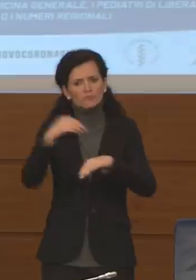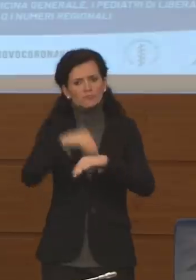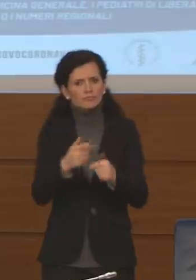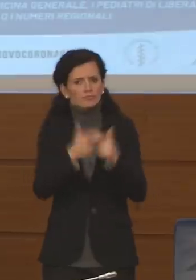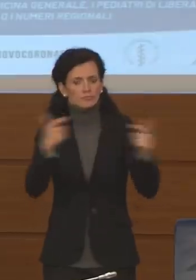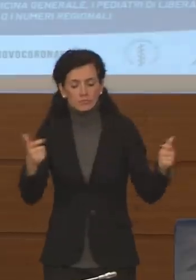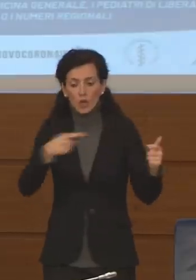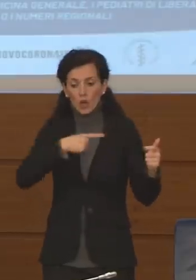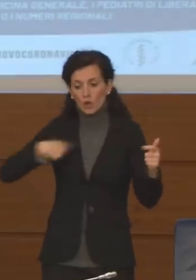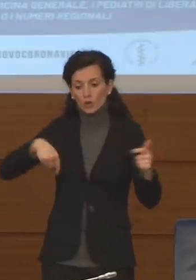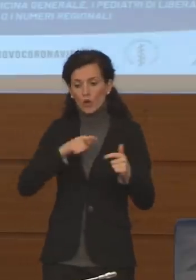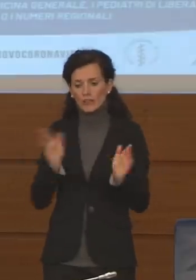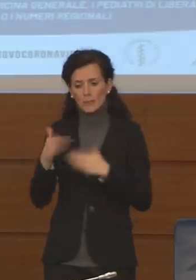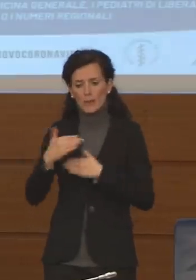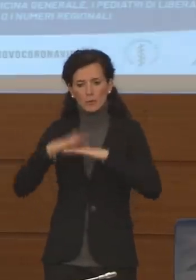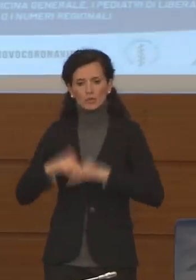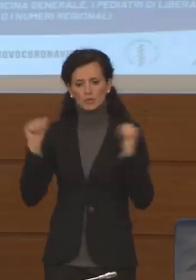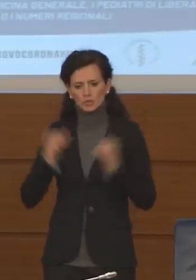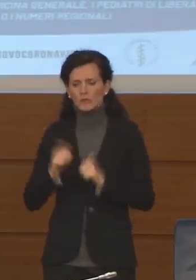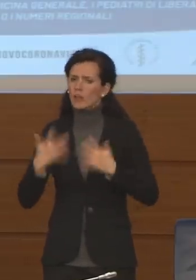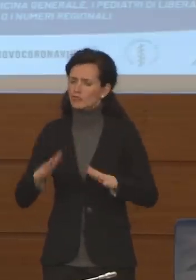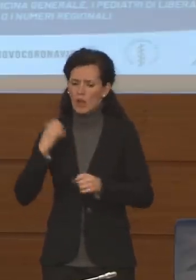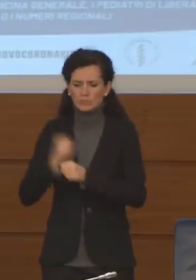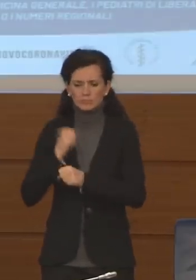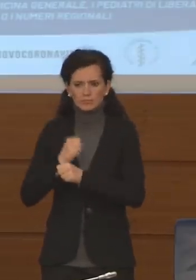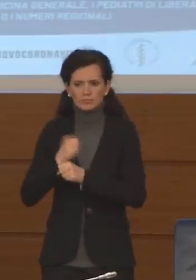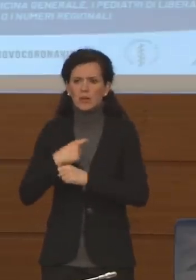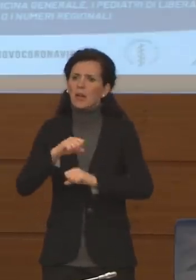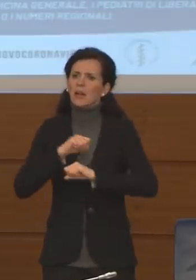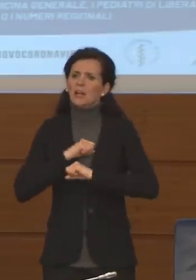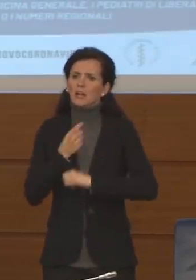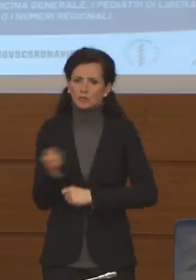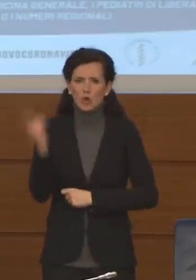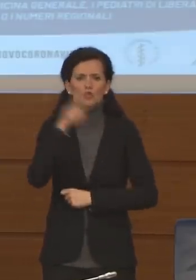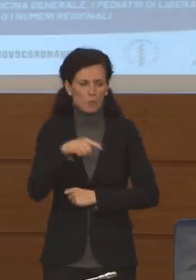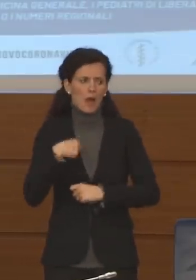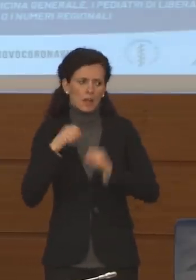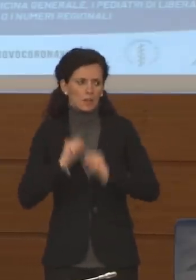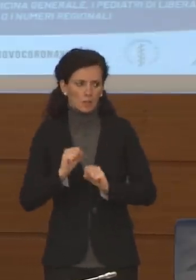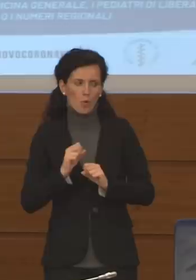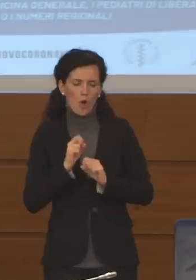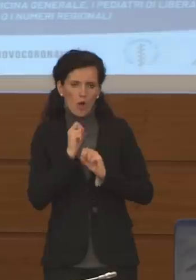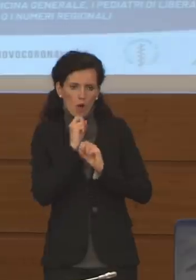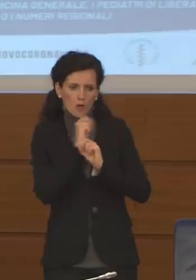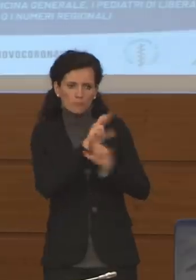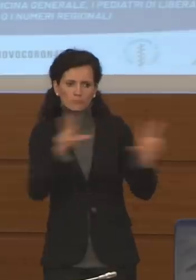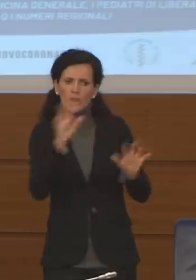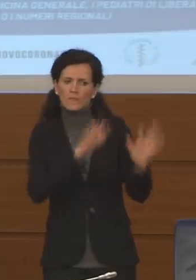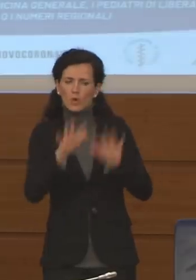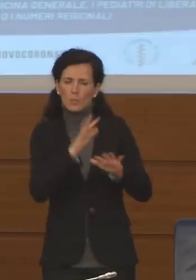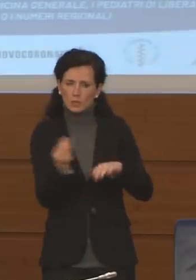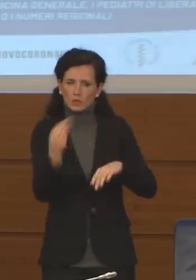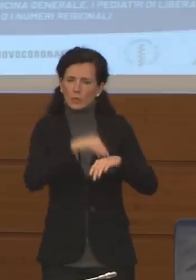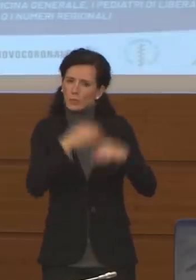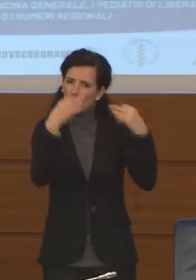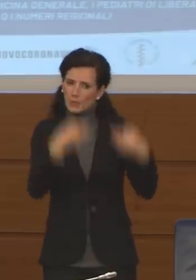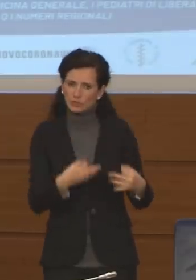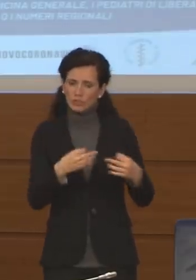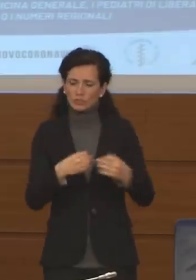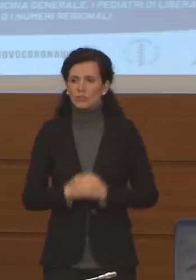del dipartimento io credo che domani vi potremmo anche dare delle comunicazioni più precise su